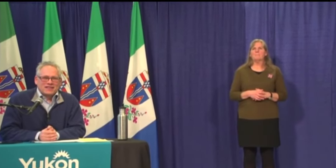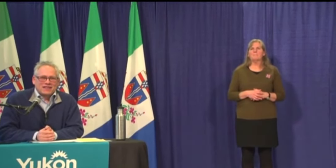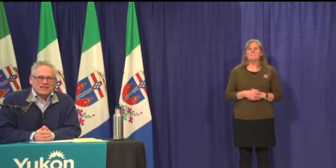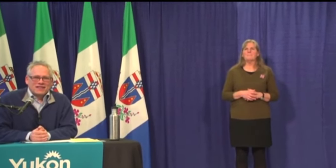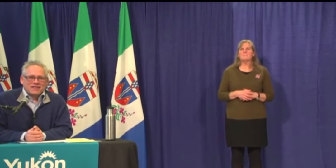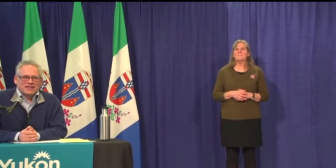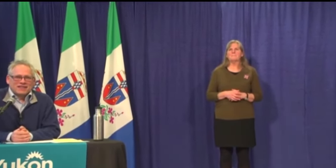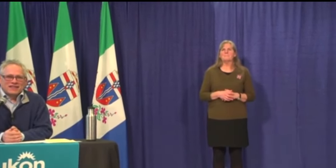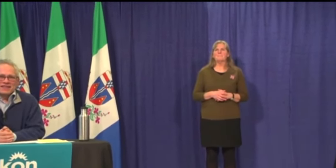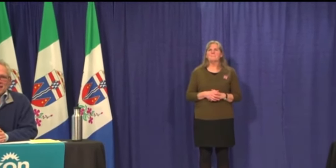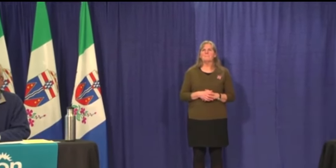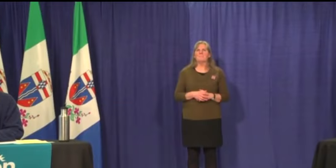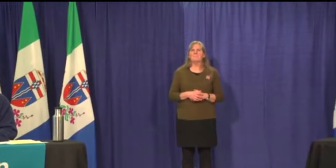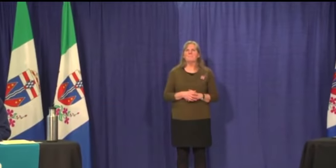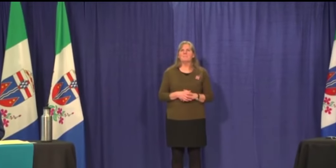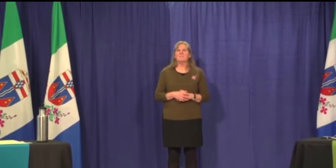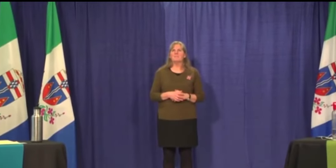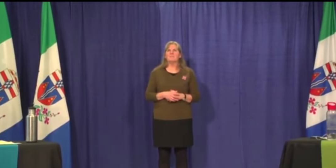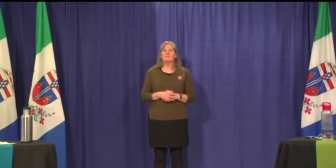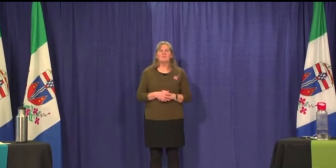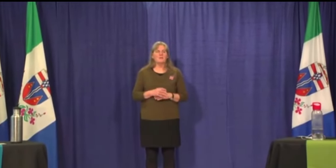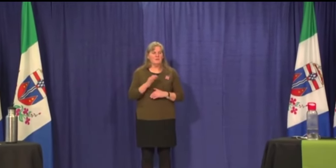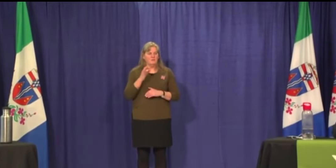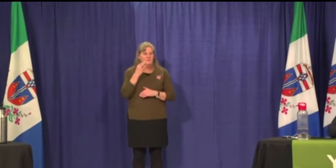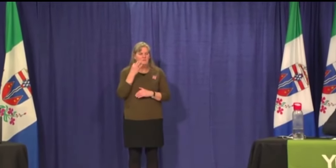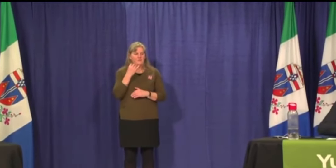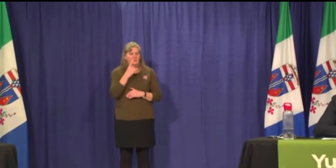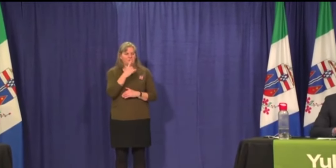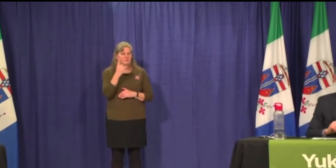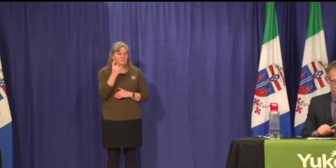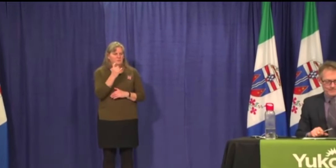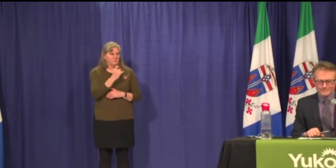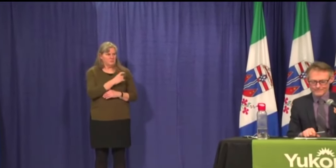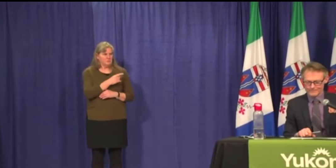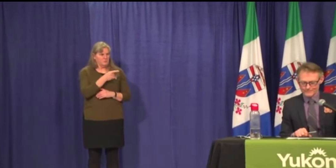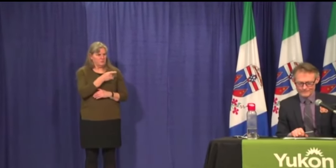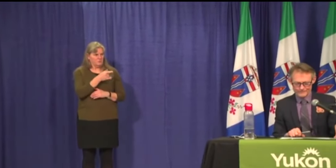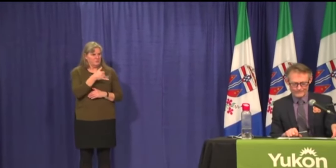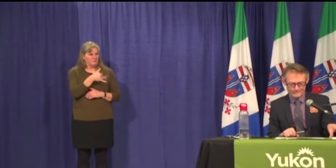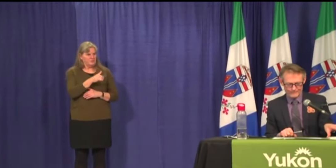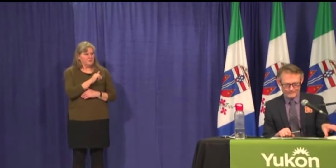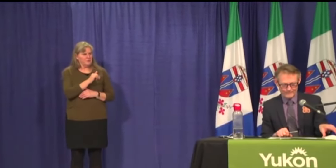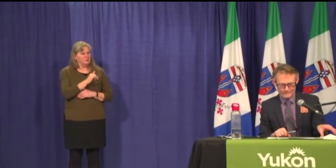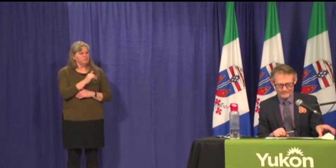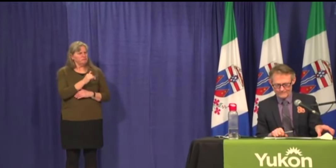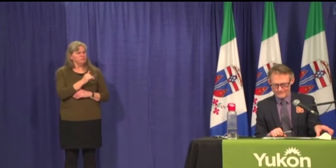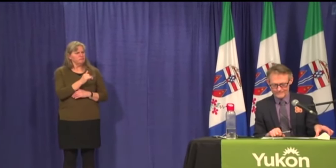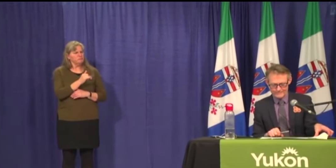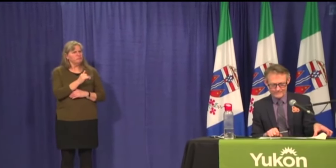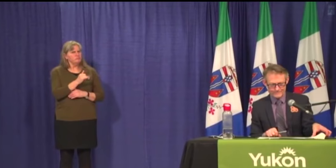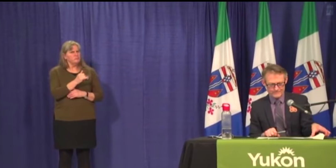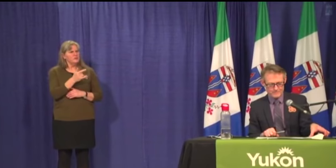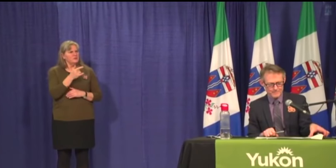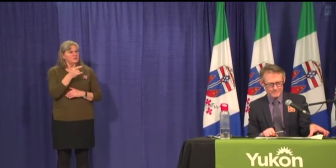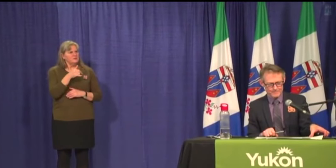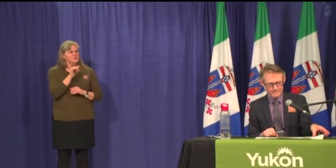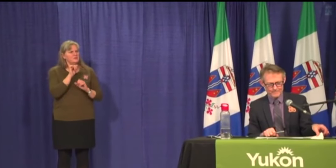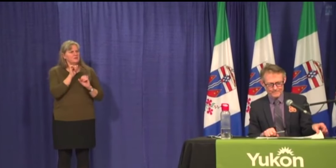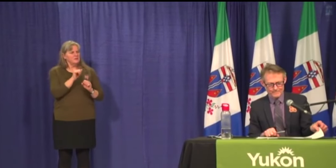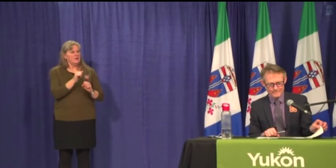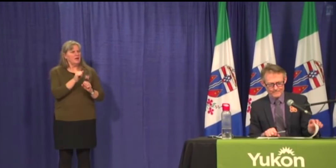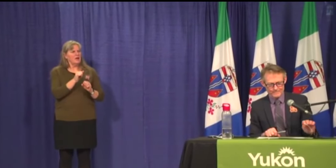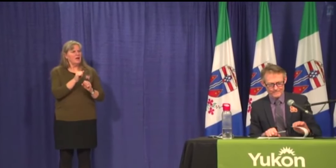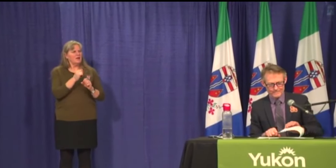que vous étiez fixé? Dr Hanley, you're still confident that we will be able to achieve the level of